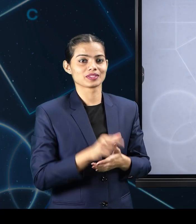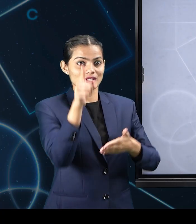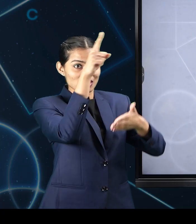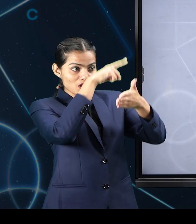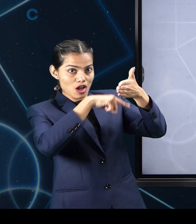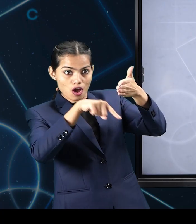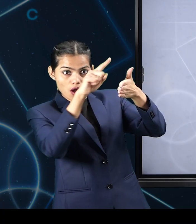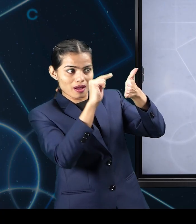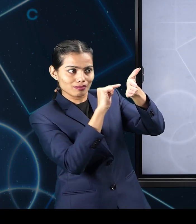त्रिज्या,